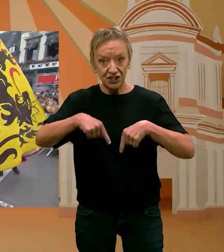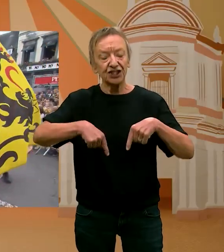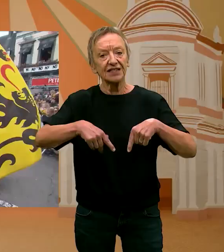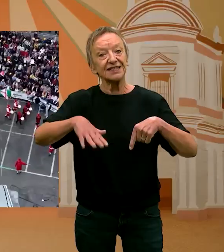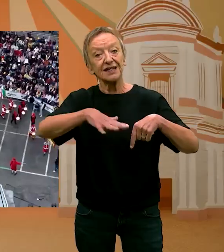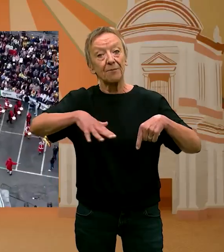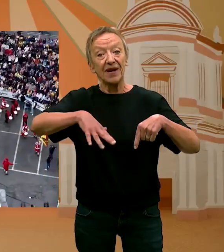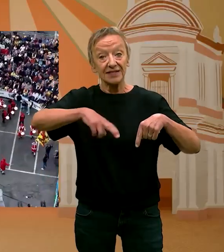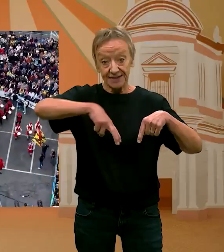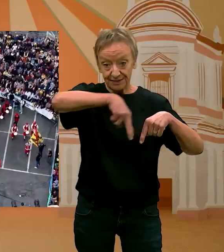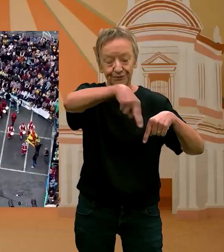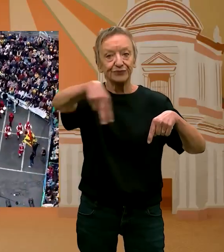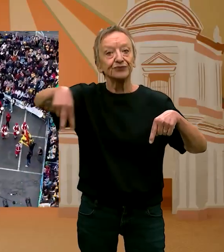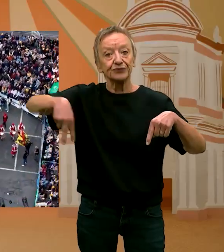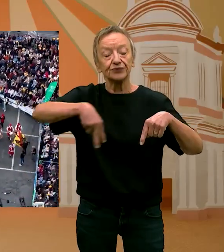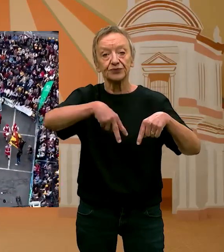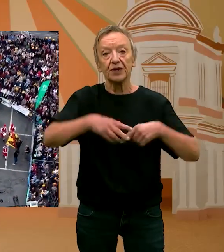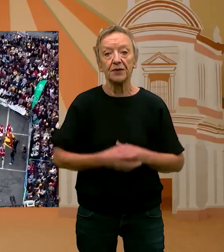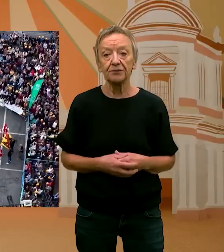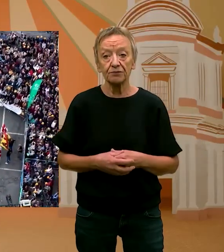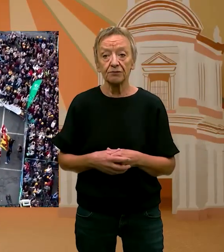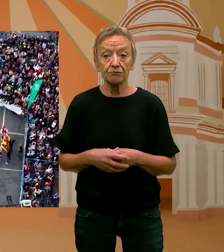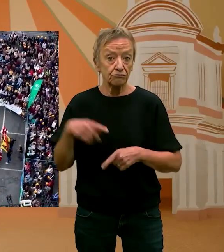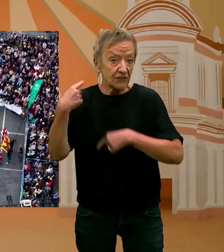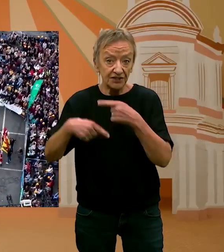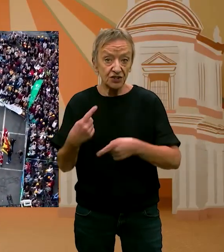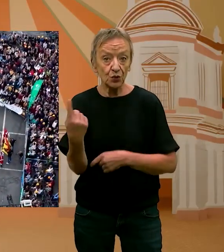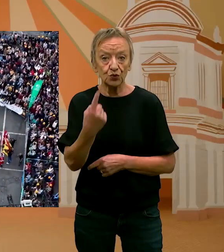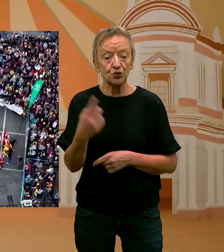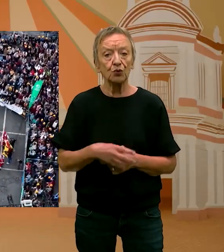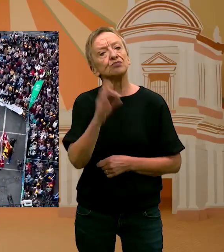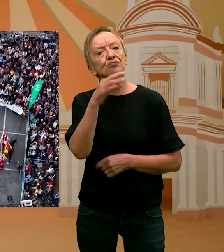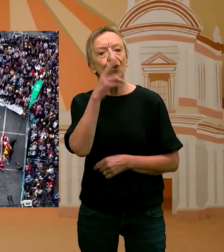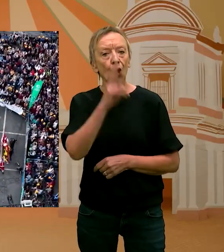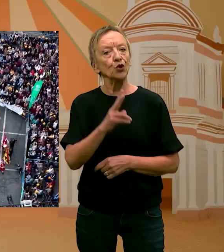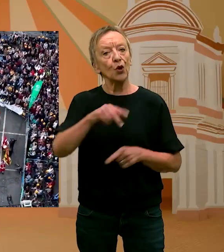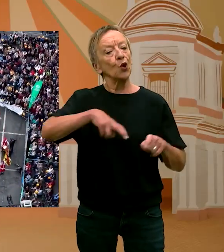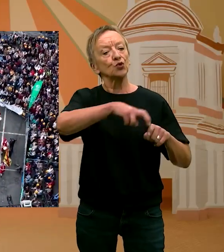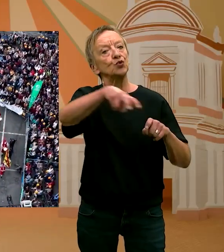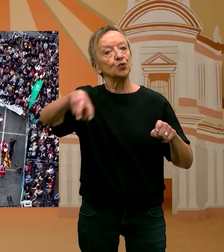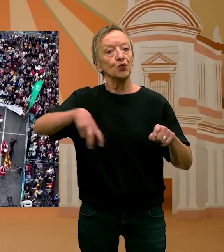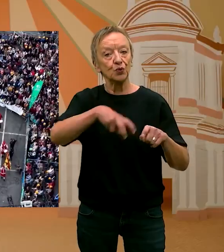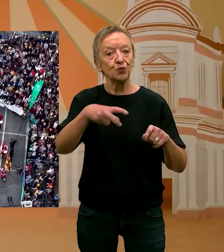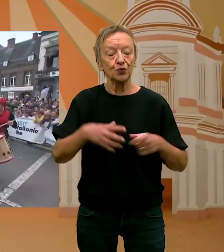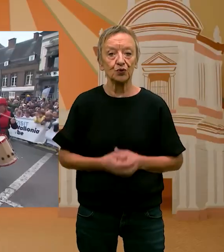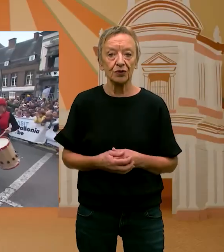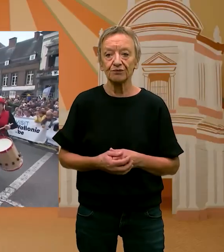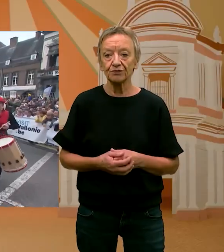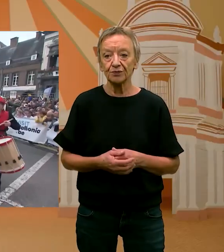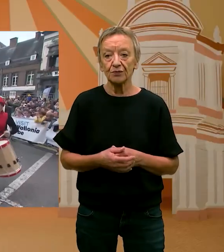la place. Benjamin, c'est la tradition qui veut ça. Oui, c'est le tour d'honneur. C'est simplement le tour d'honneur pour montrer un petit peu les combattants,